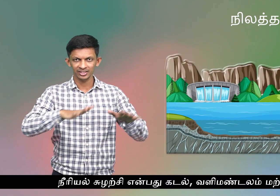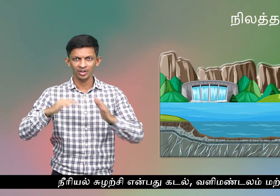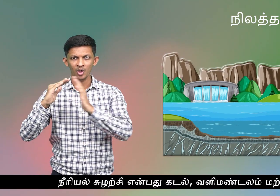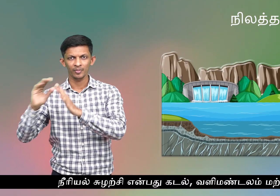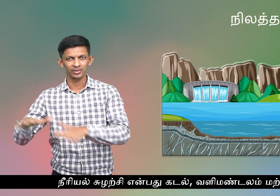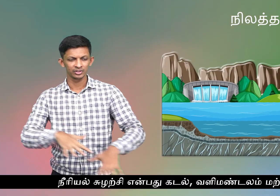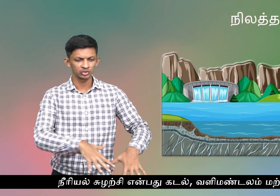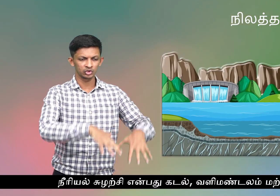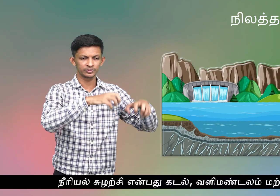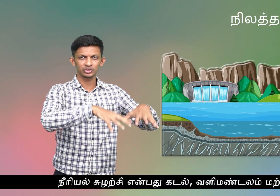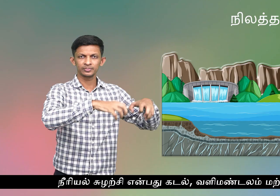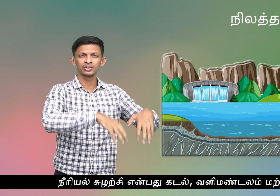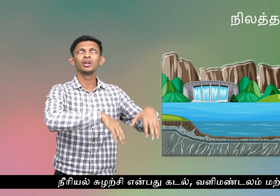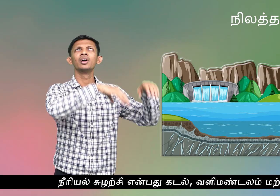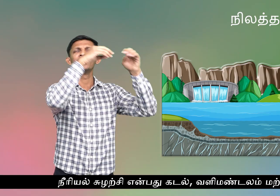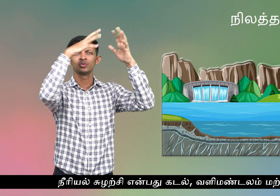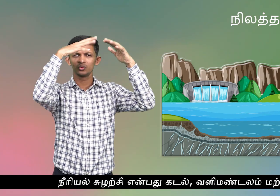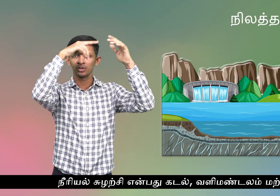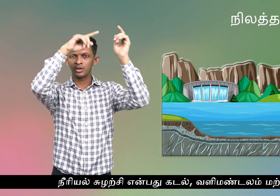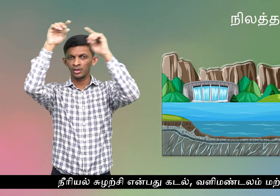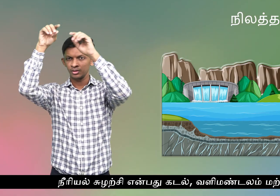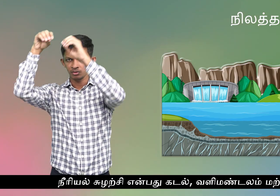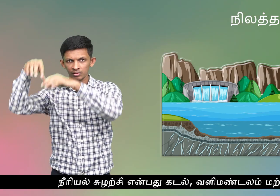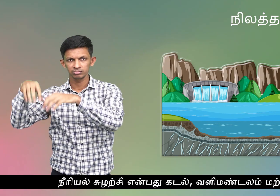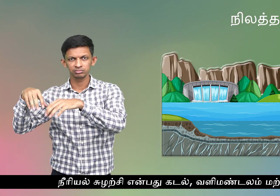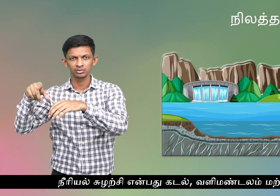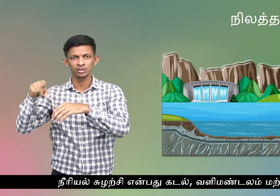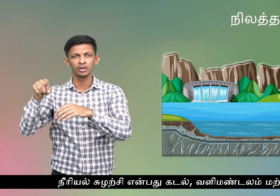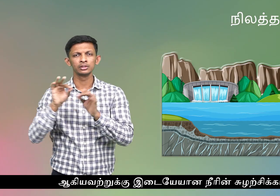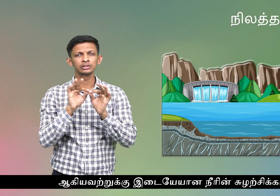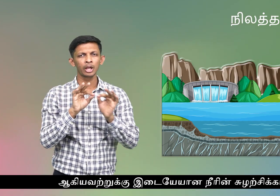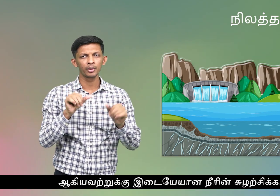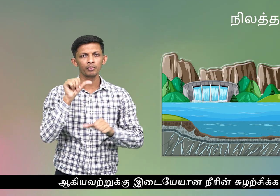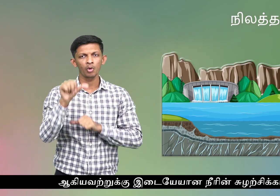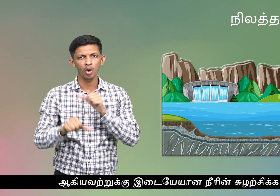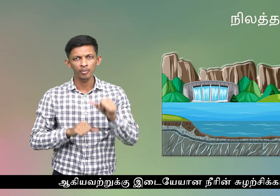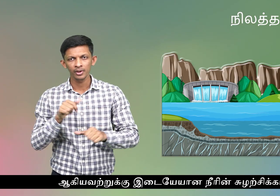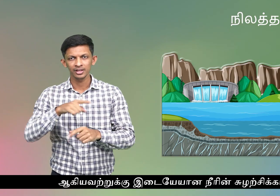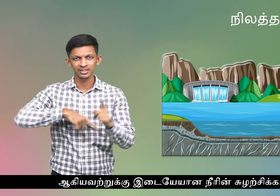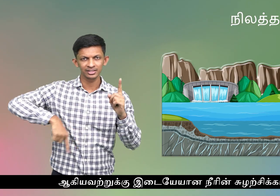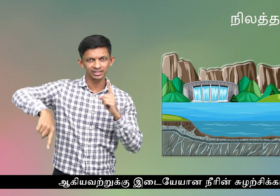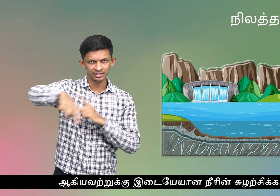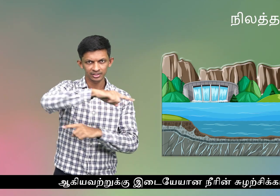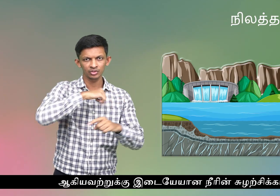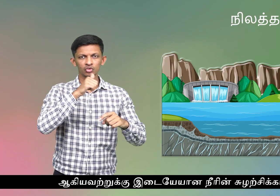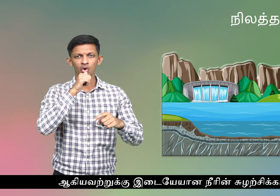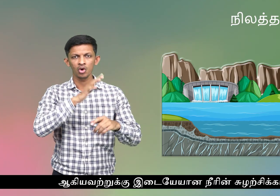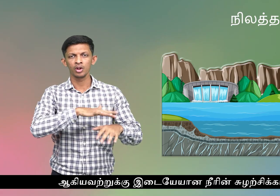நீரியல் சுழற்சி என்பது கடல், வளிமண்டலம் மற்றும் நிலம் ஆகியவற்றிற்கு இடையேயான நீரின்